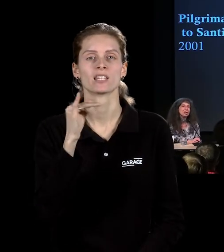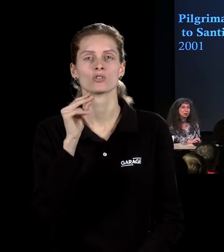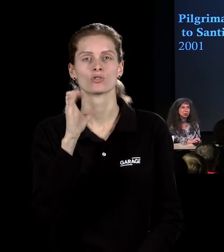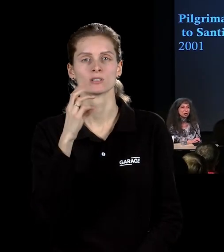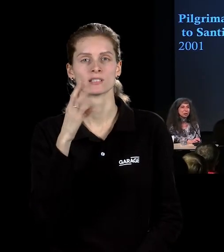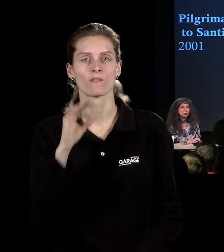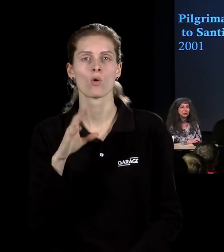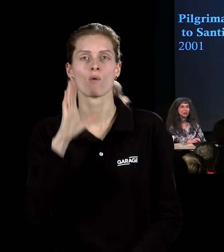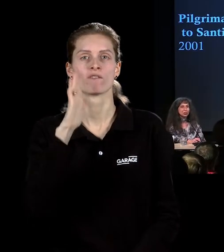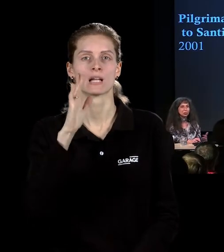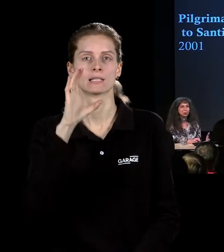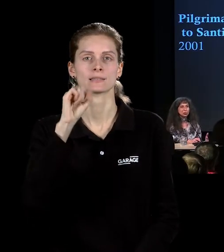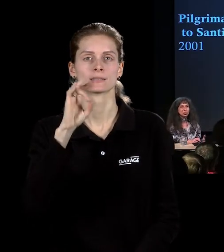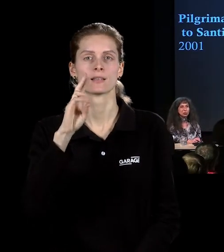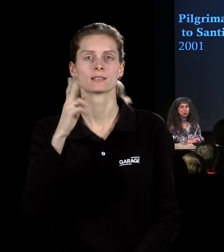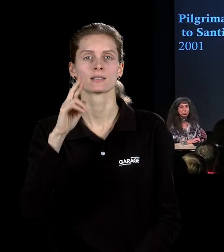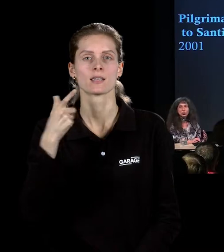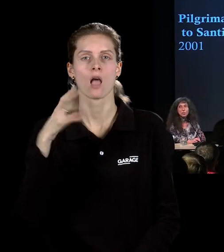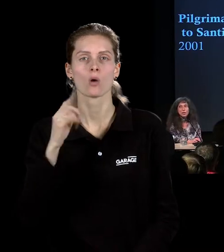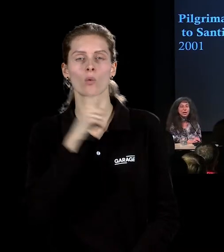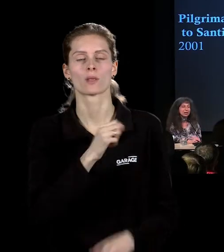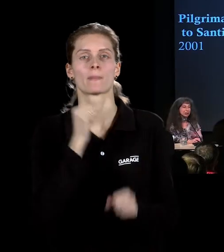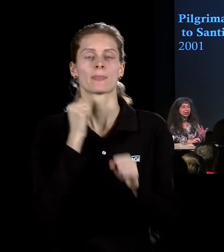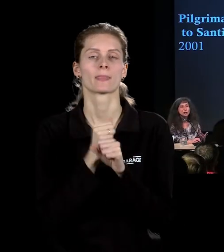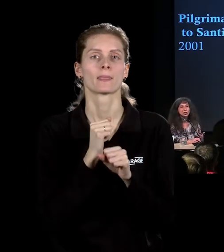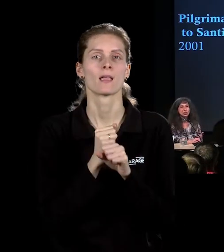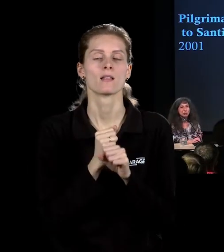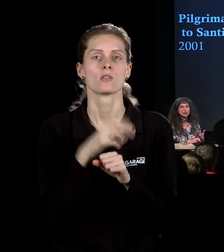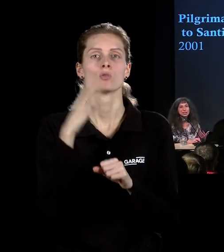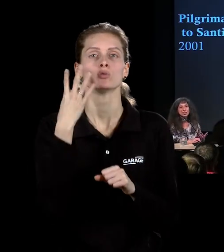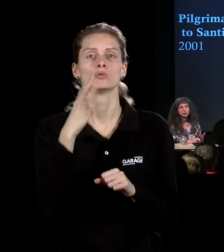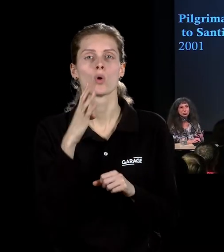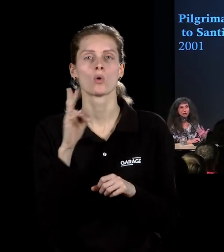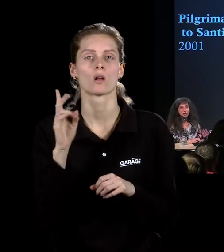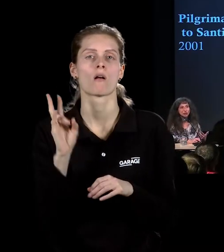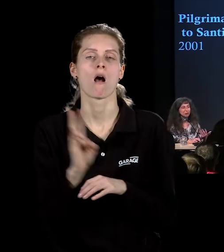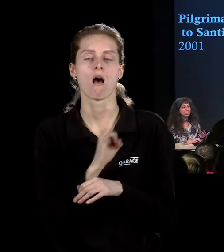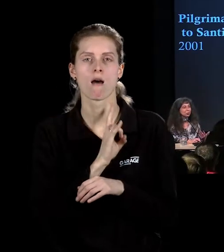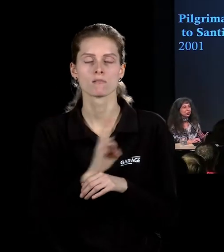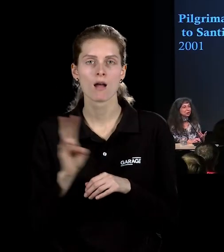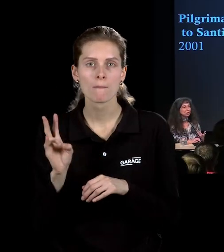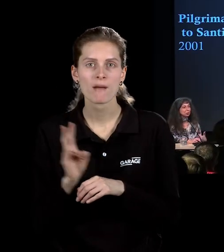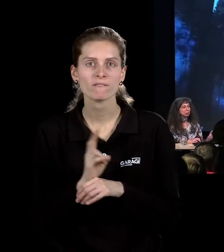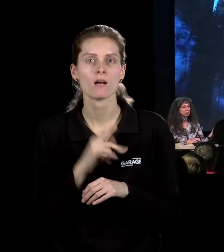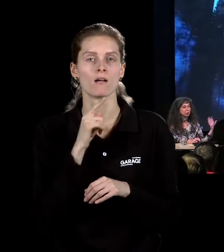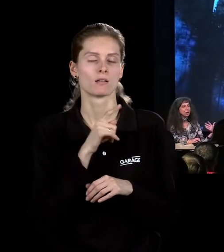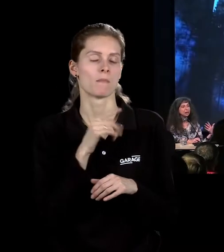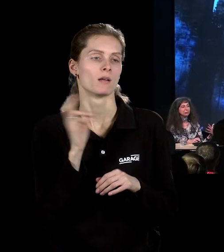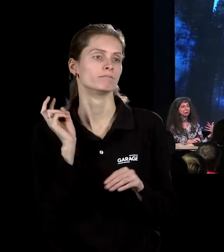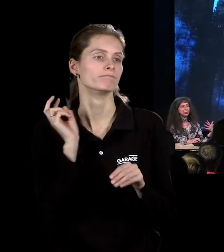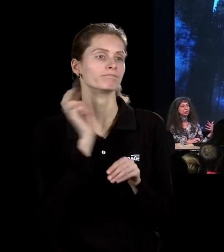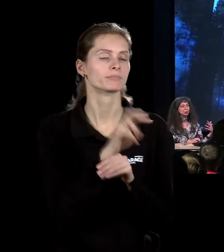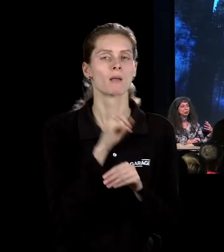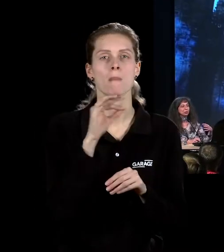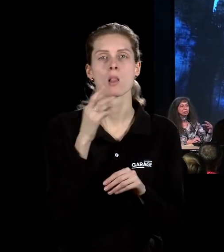где 40 храмов, где каждый год проходит огромная католическая процессия, огромное католическое паломничество, и он как бы